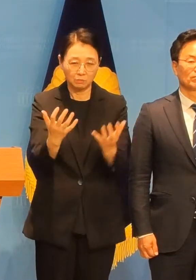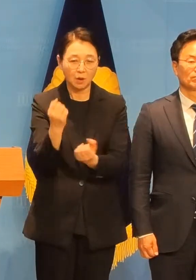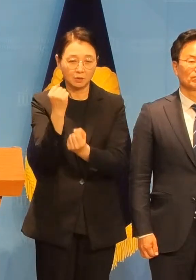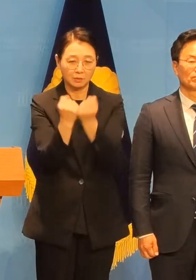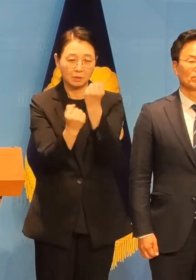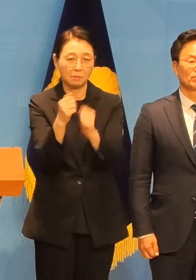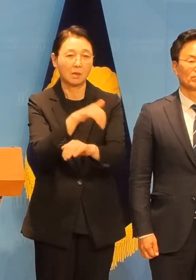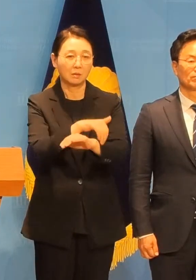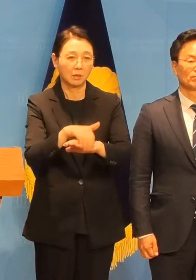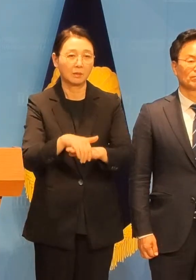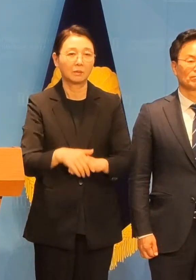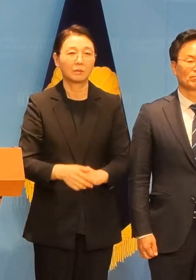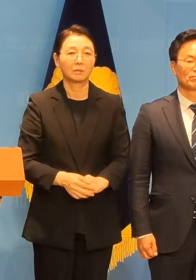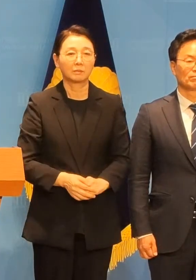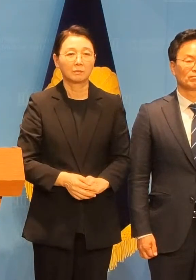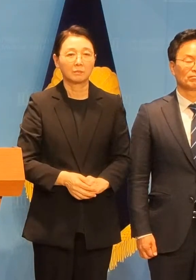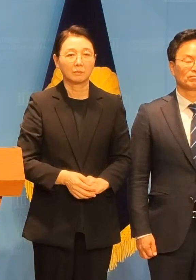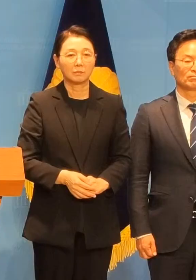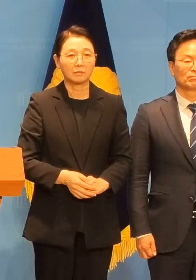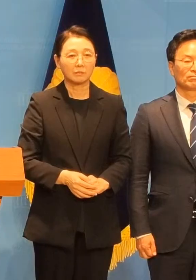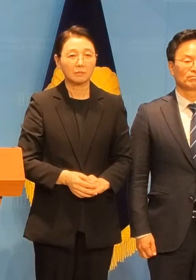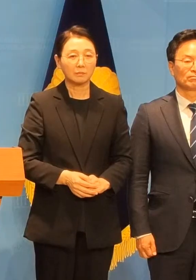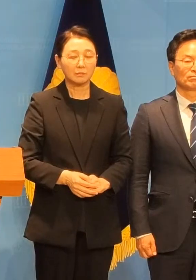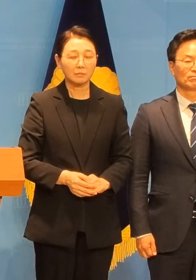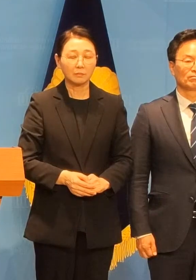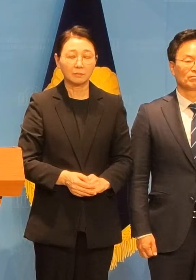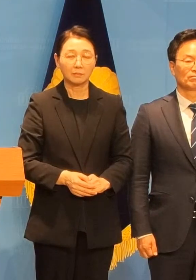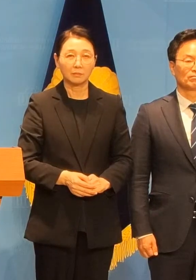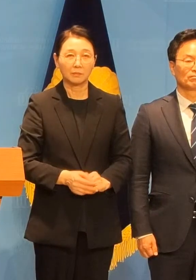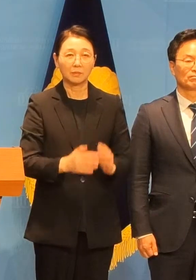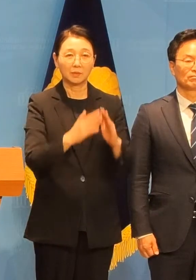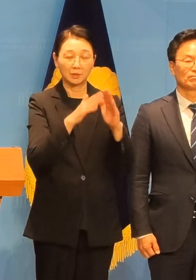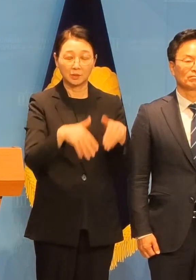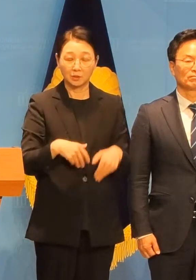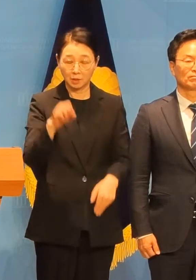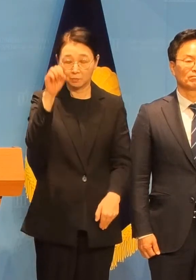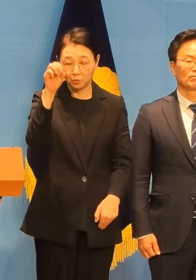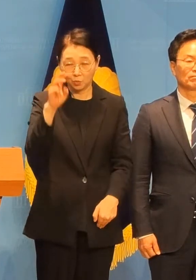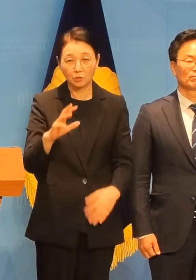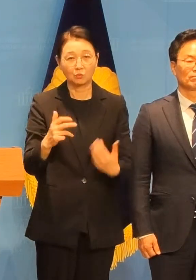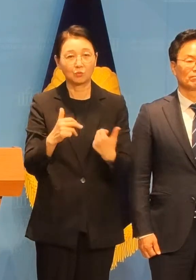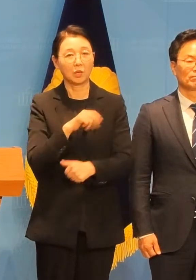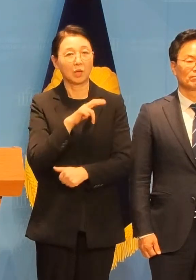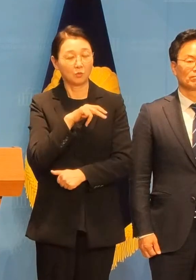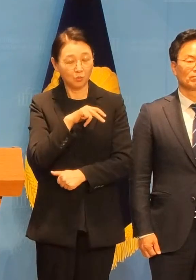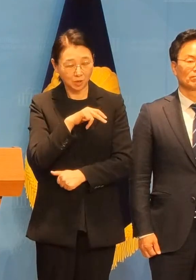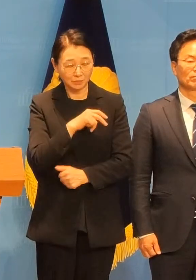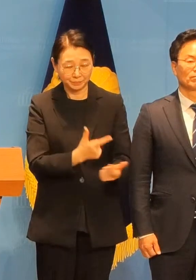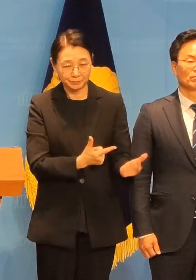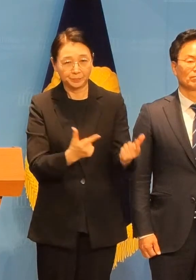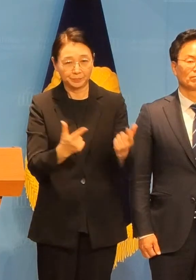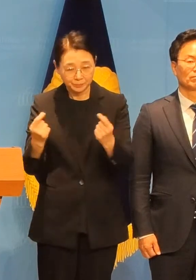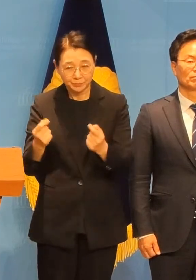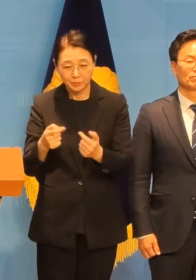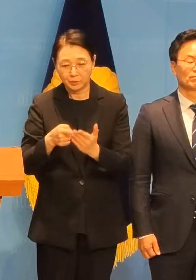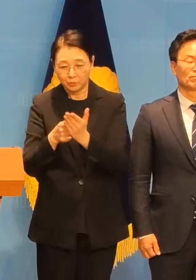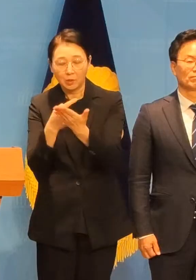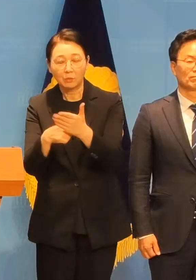실시하기로 하였습니다. 광주 전남 국회의원 일동은 통합 추진을 위해 민주당